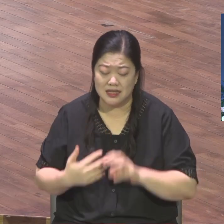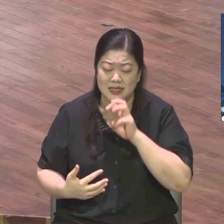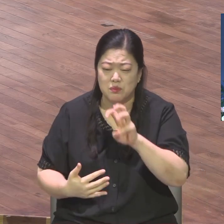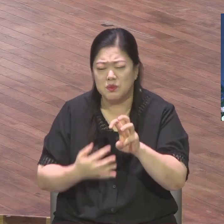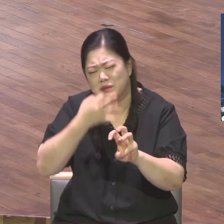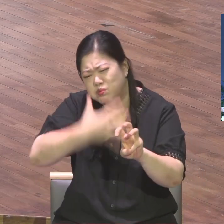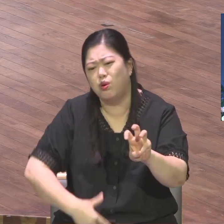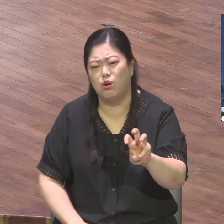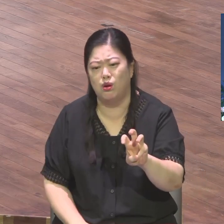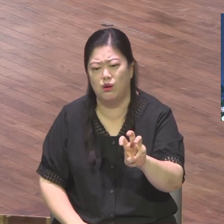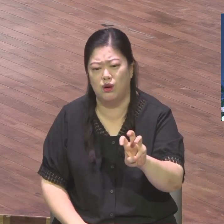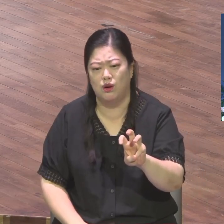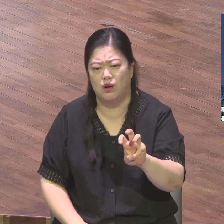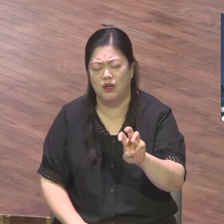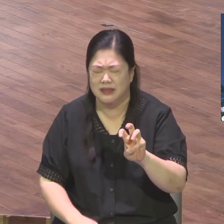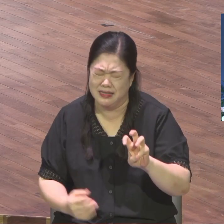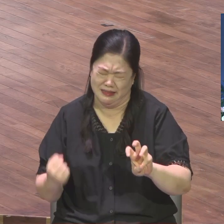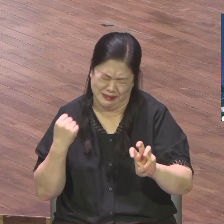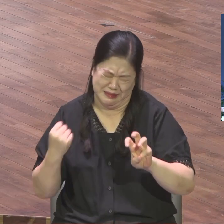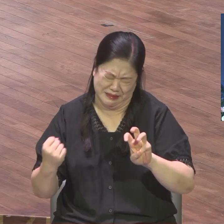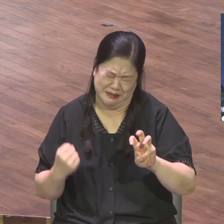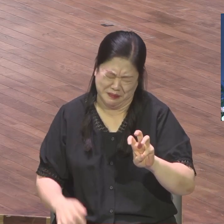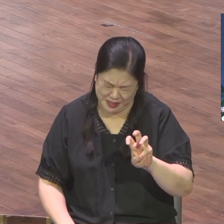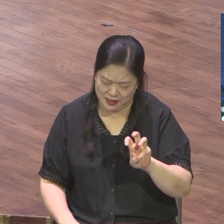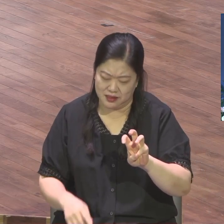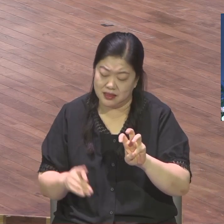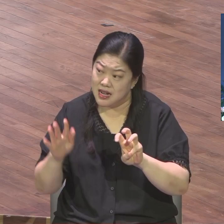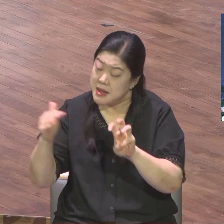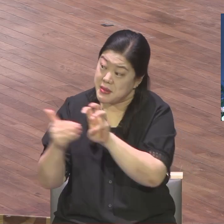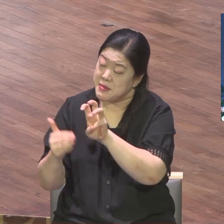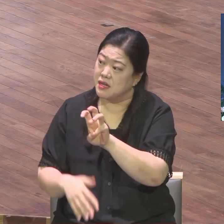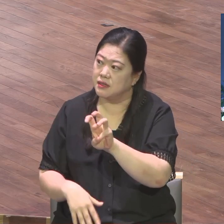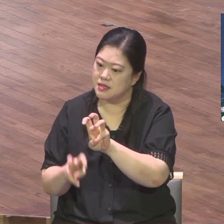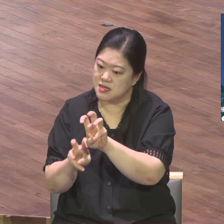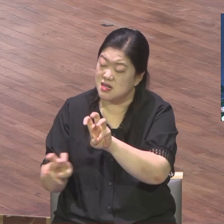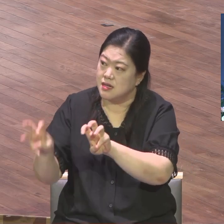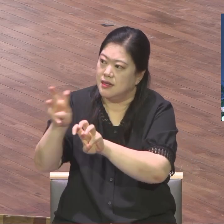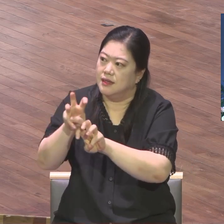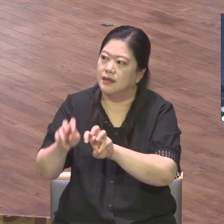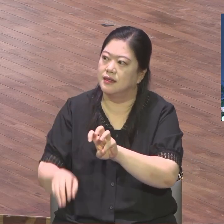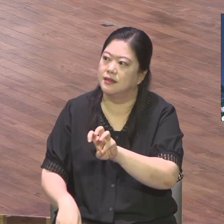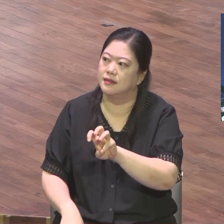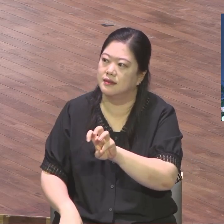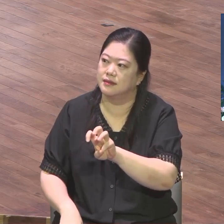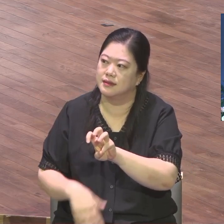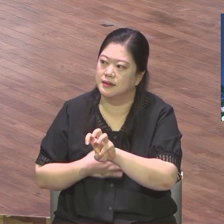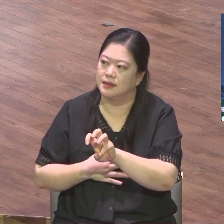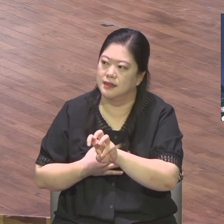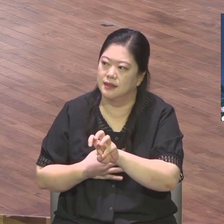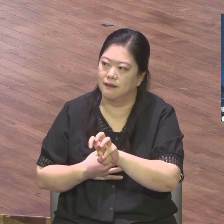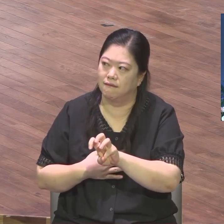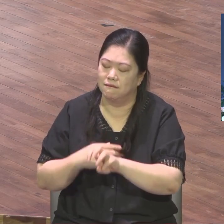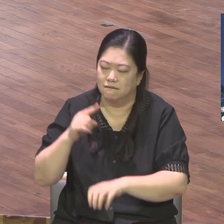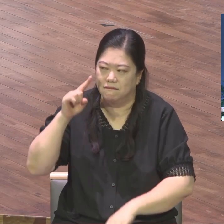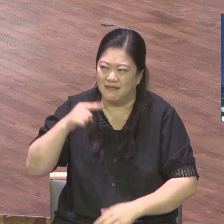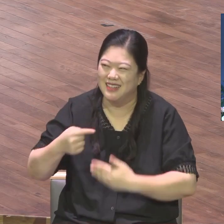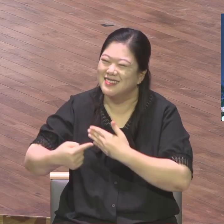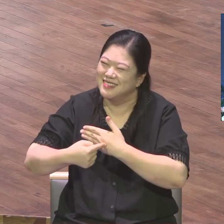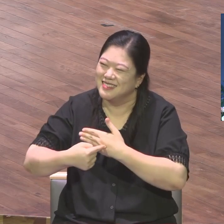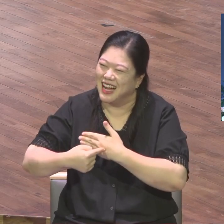더가 힘이 더해지는 플러스 된다는 거예요. 안 그러면 늘 똑같다는 거죠.